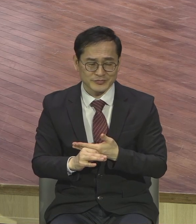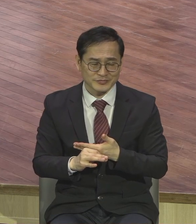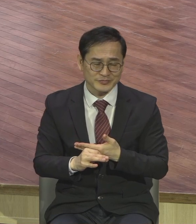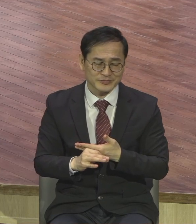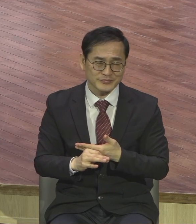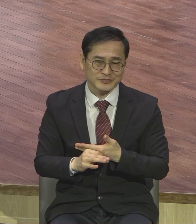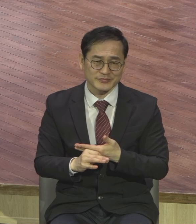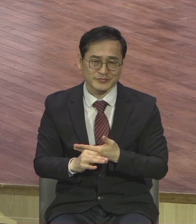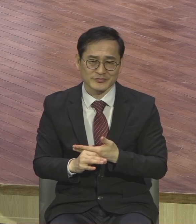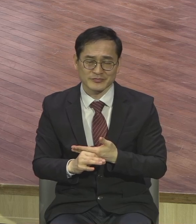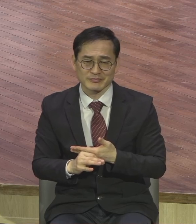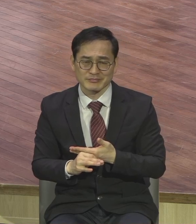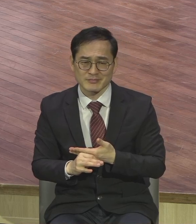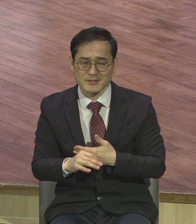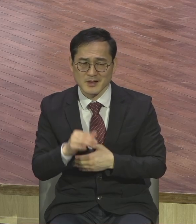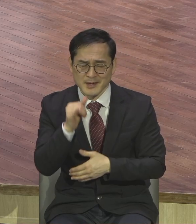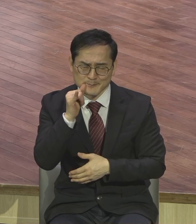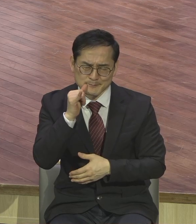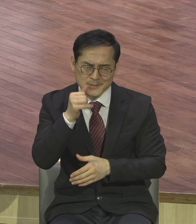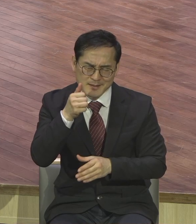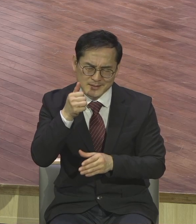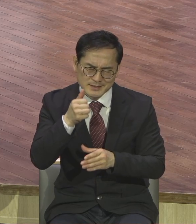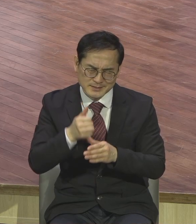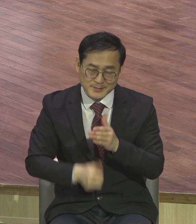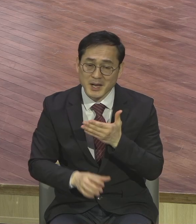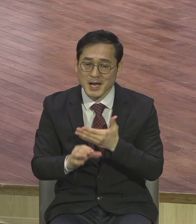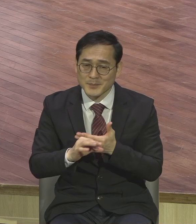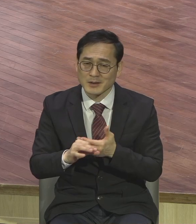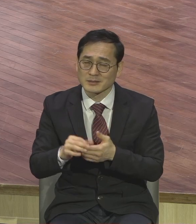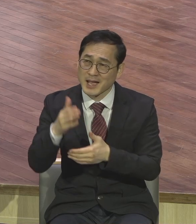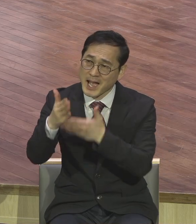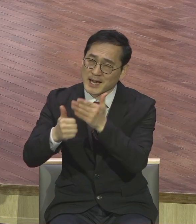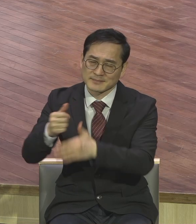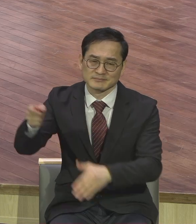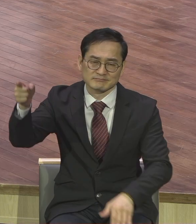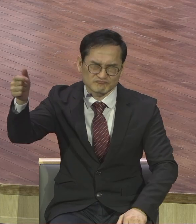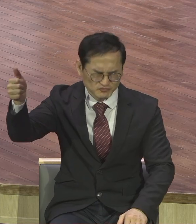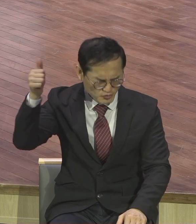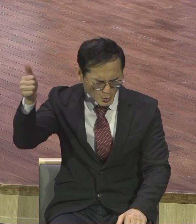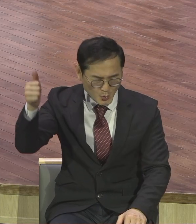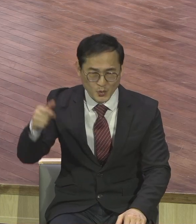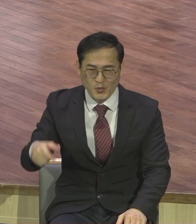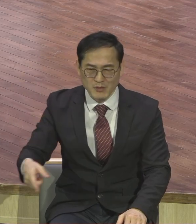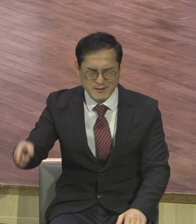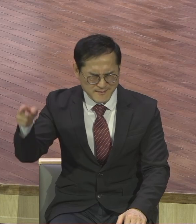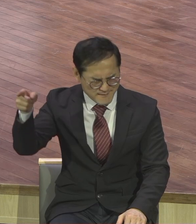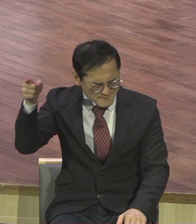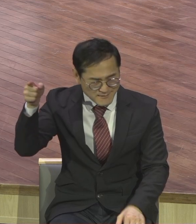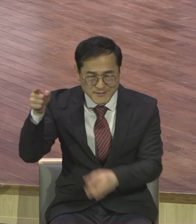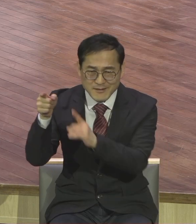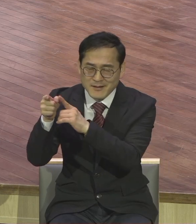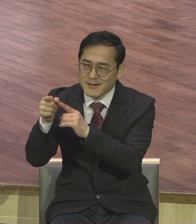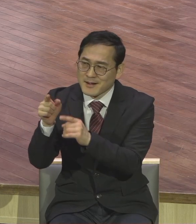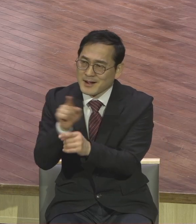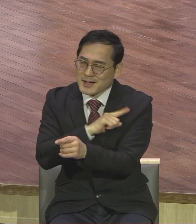참 좋으신 하나님 고백할 수밖에 없어요. 뭐 더 달랄 게 없는데 뭐 하나님 다